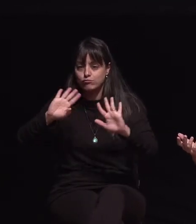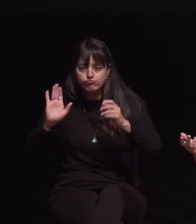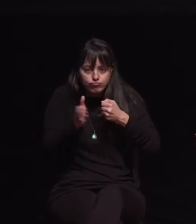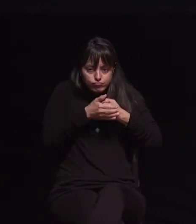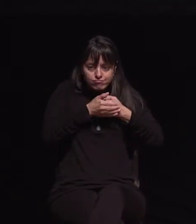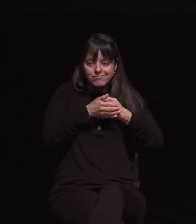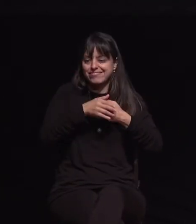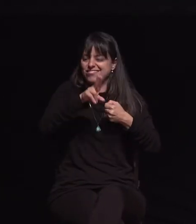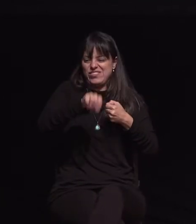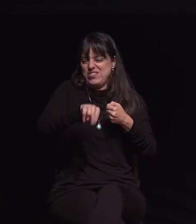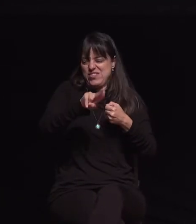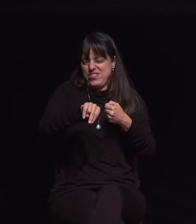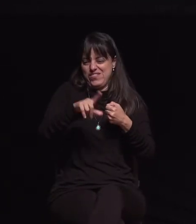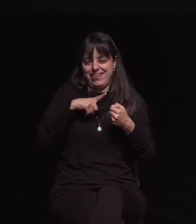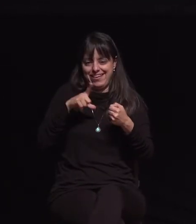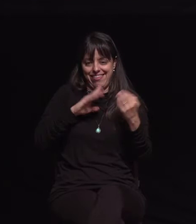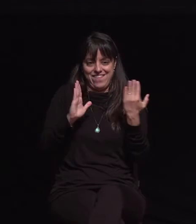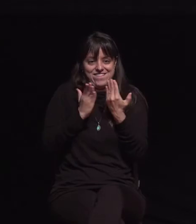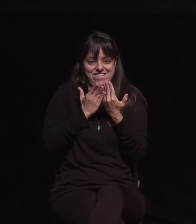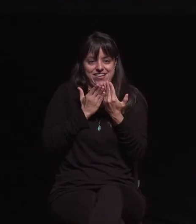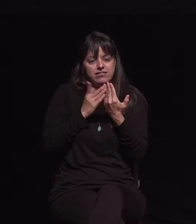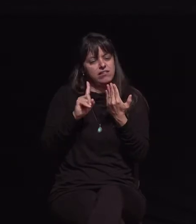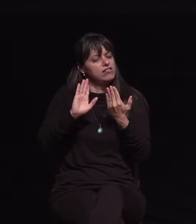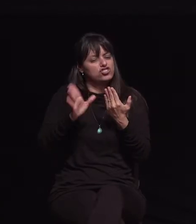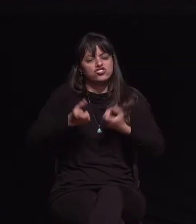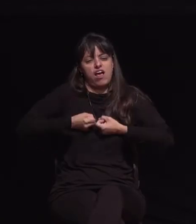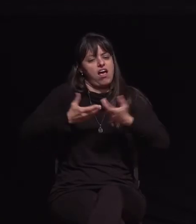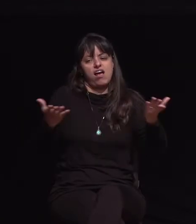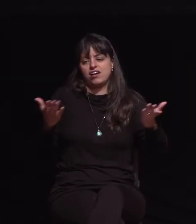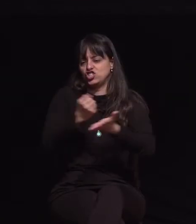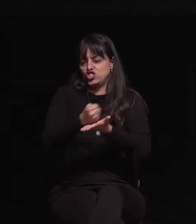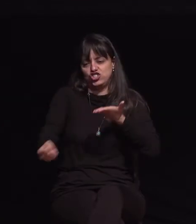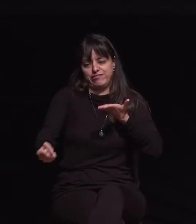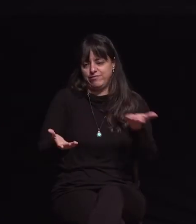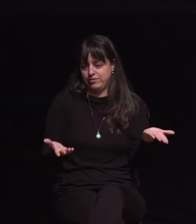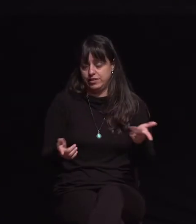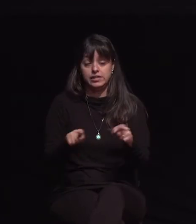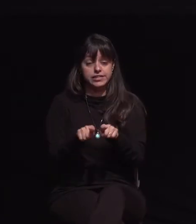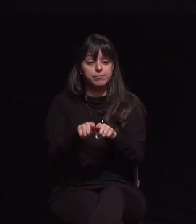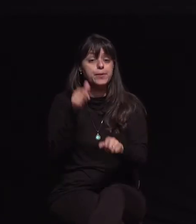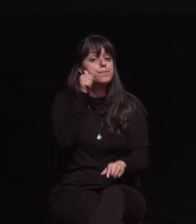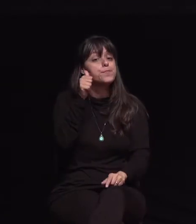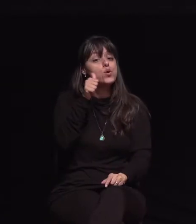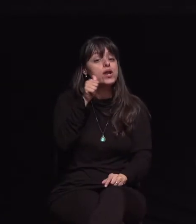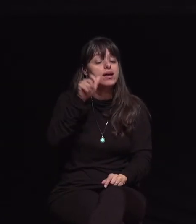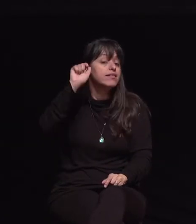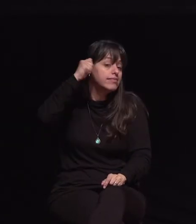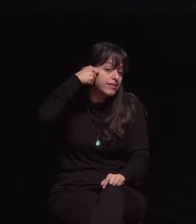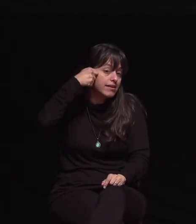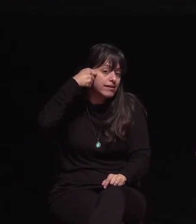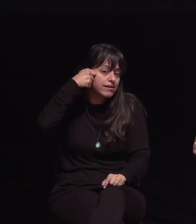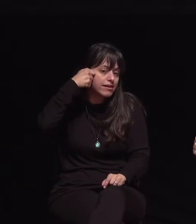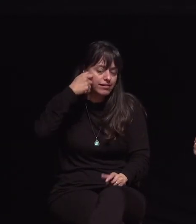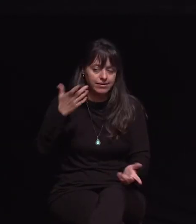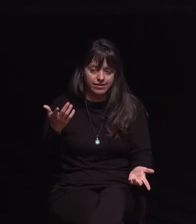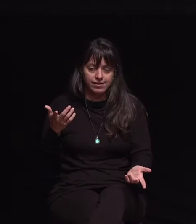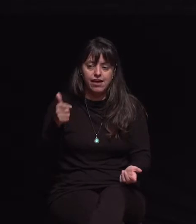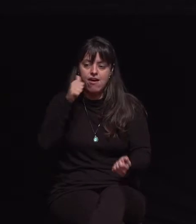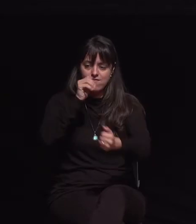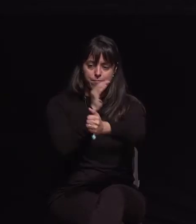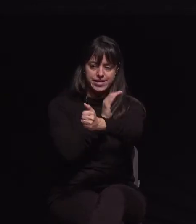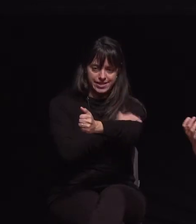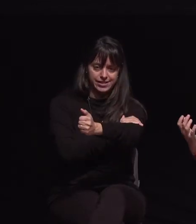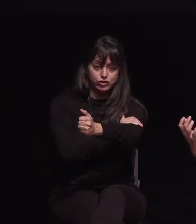gente. É muito forte, entendeu? As mulheres negras que protagonizam hoje o feminismo, a